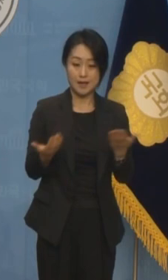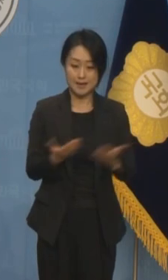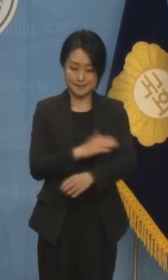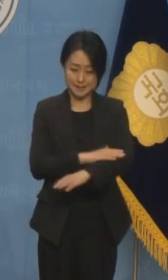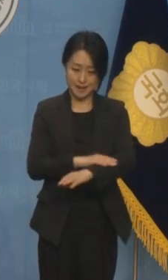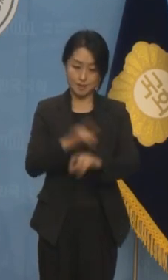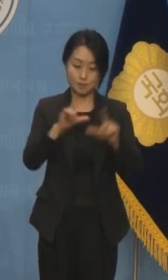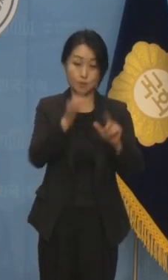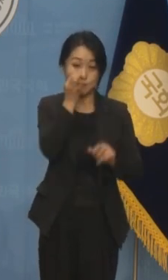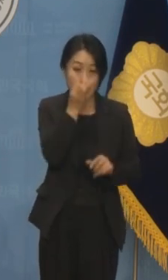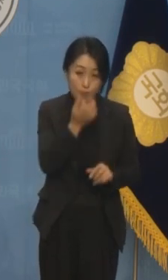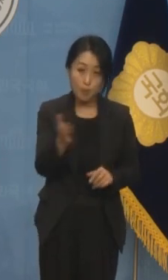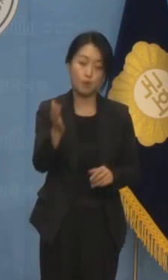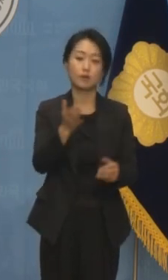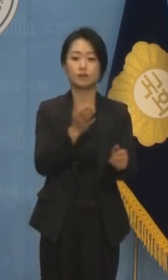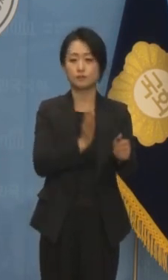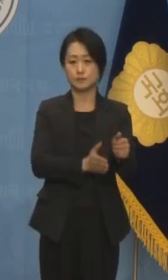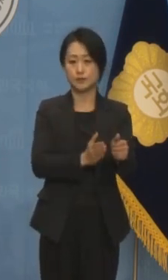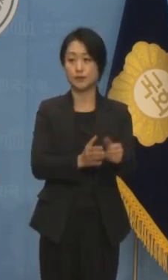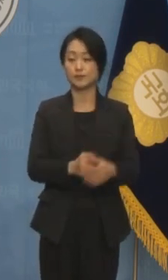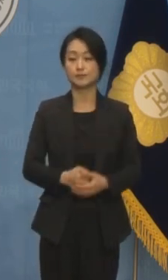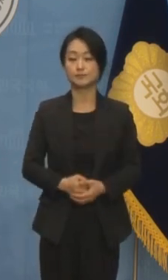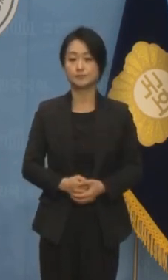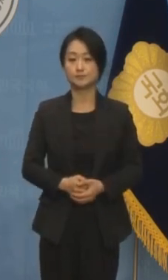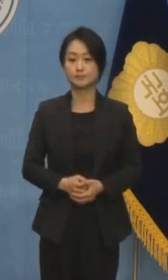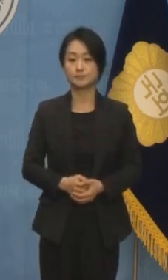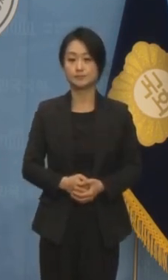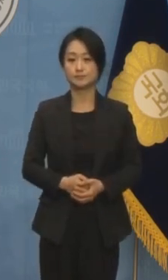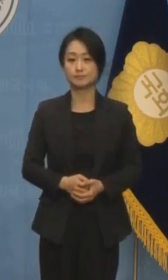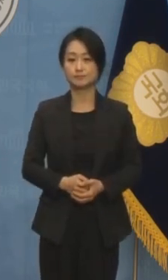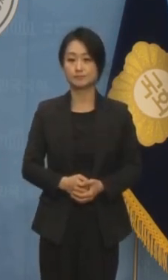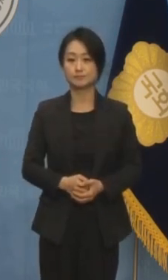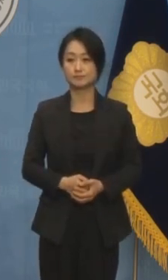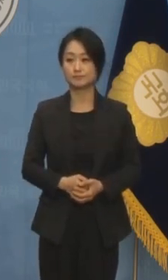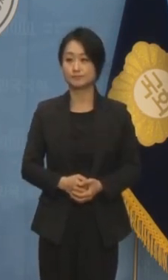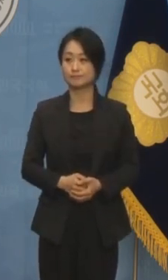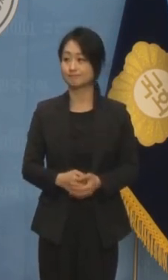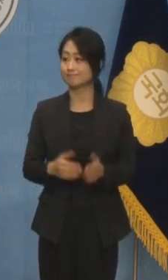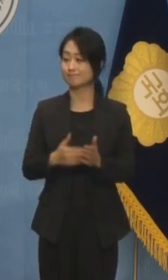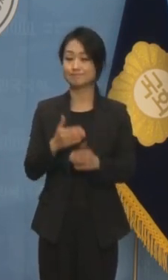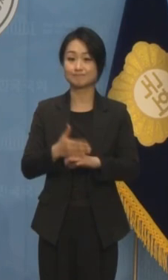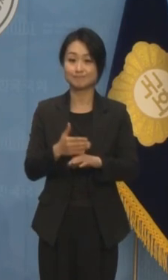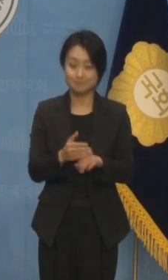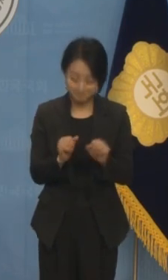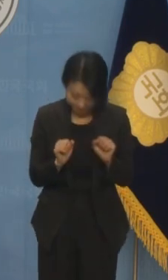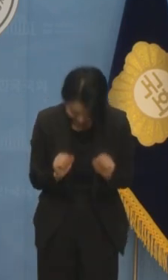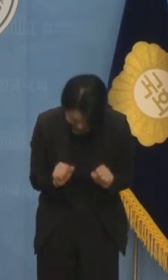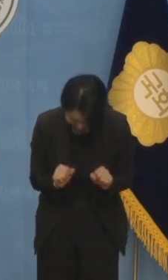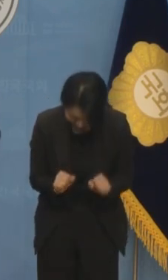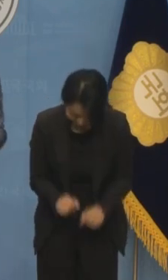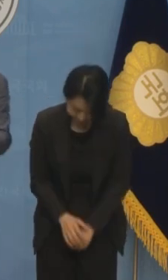국민께 보여주십시오. 예, 감사합니다.